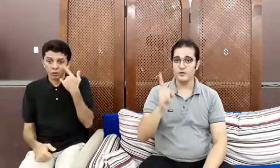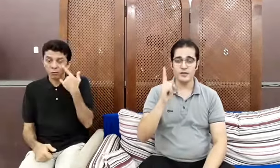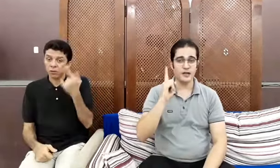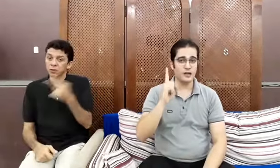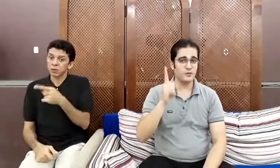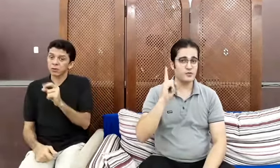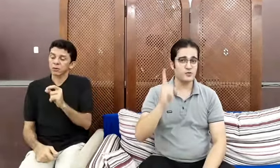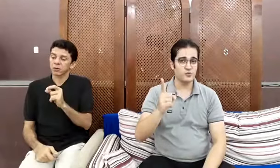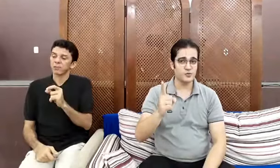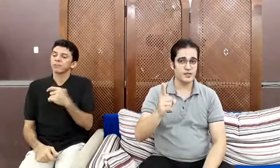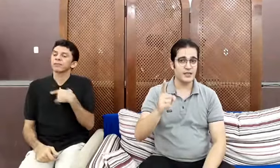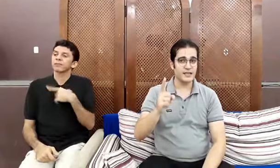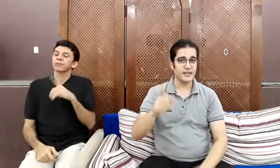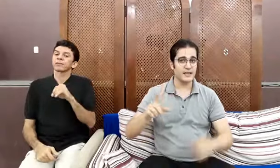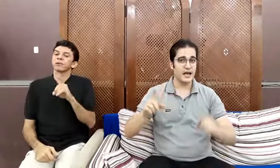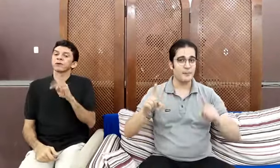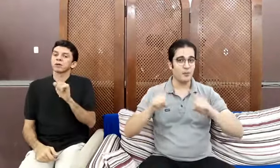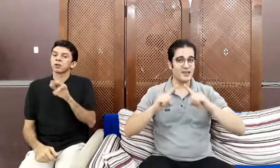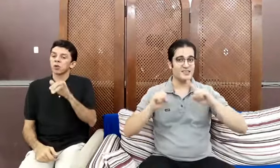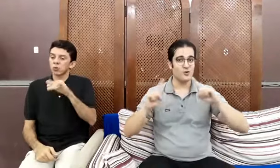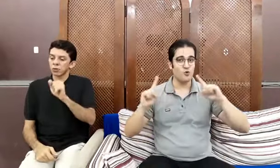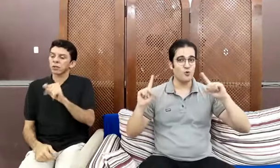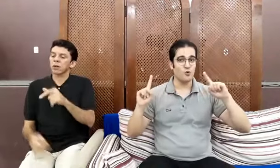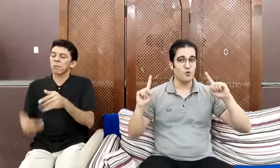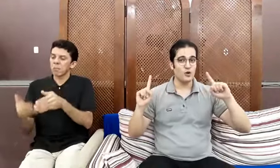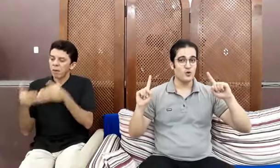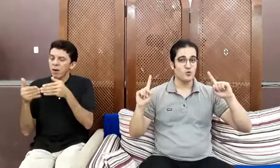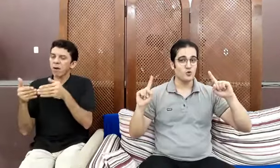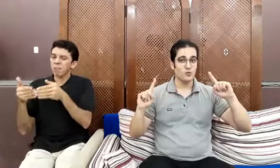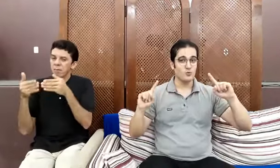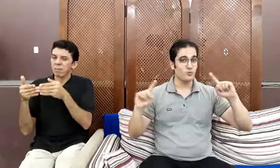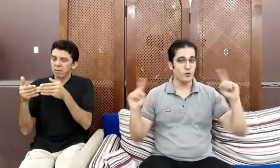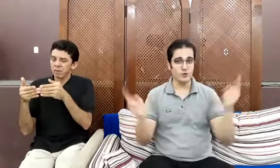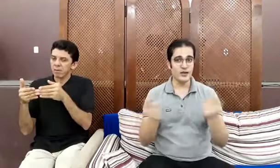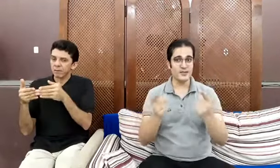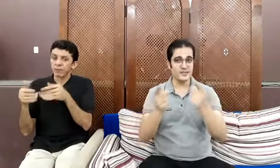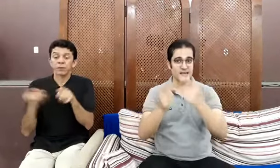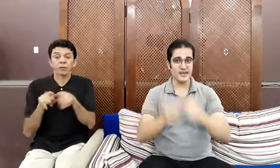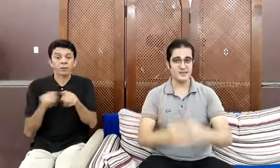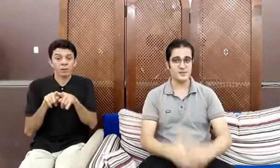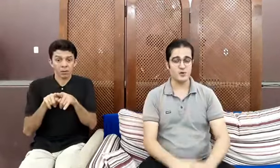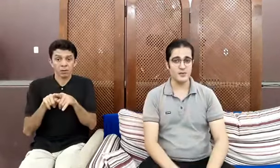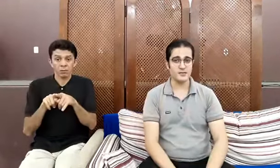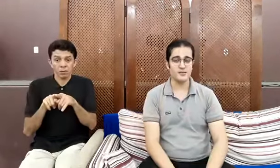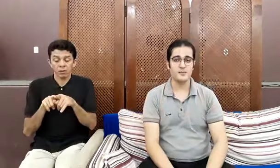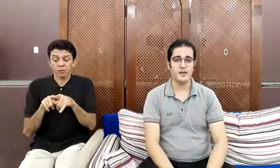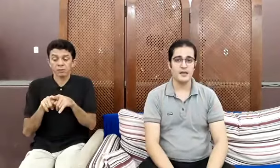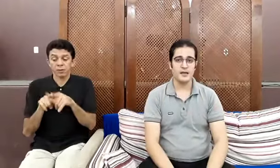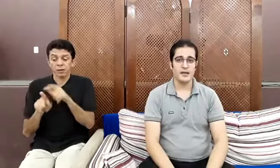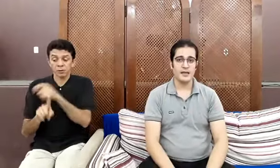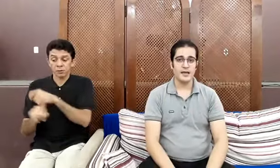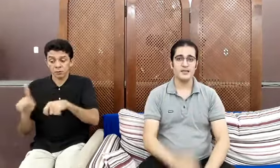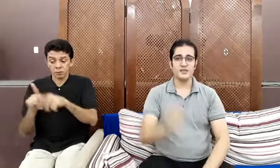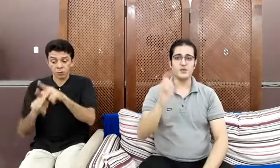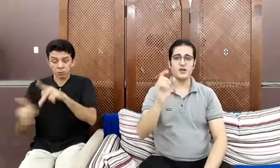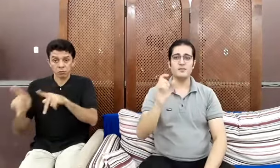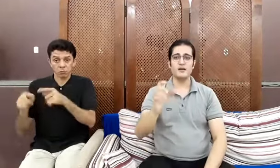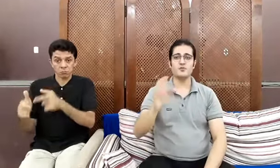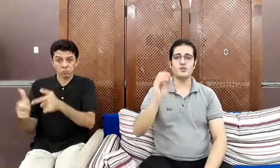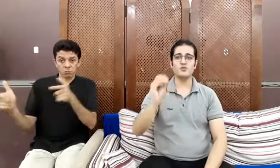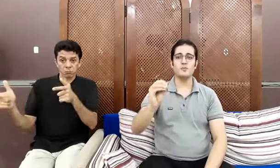maioria dos que clamam jejuns e que tem a população como um número muito grande que seguem esses homens, Eles